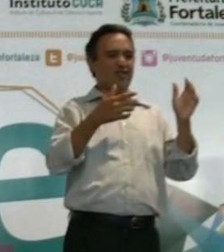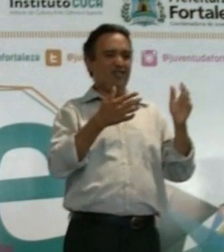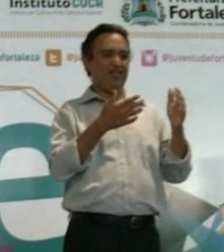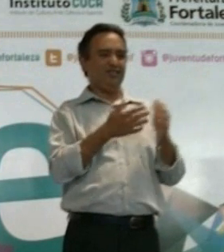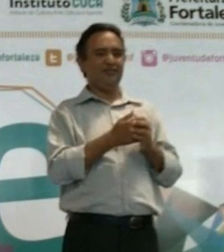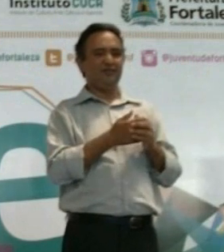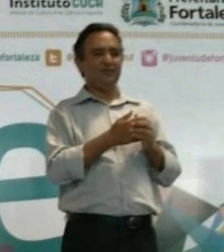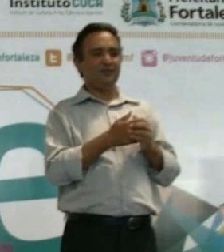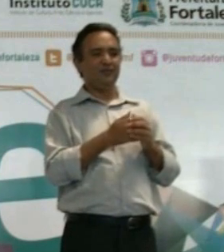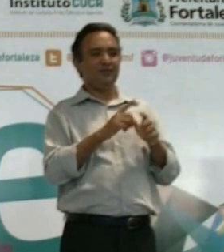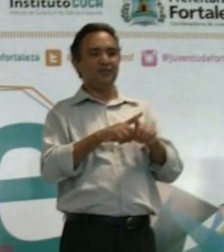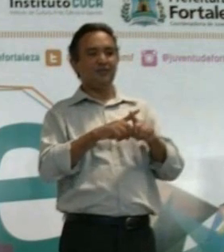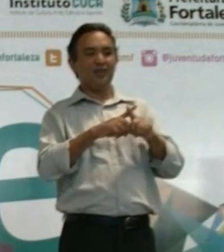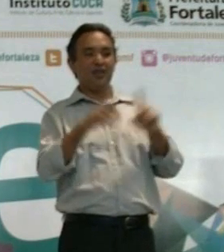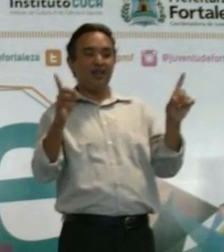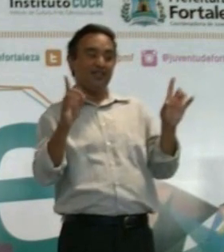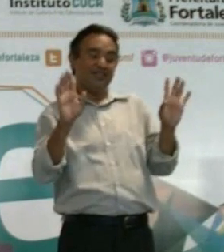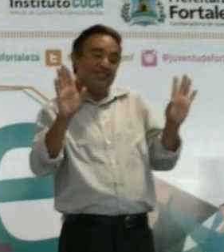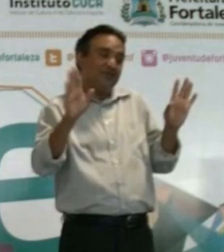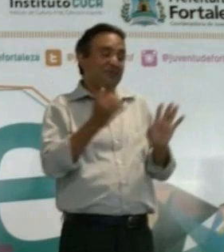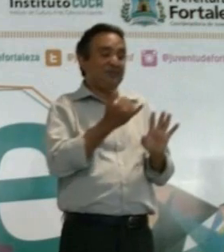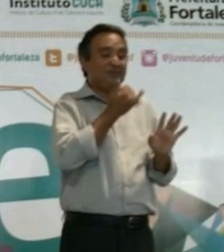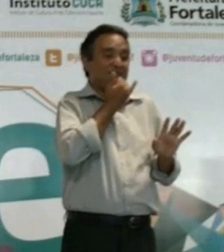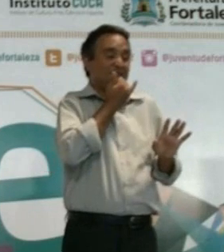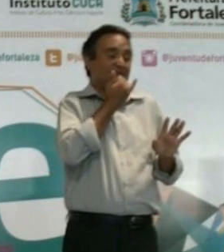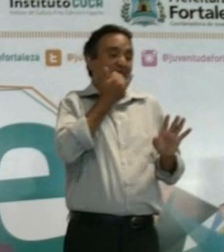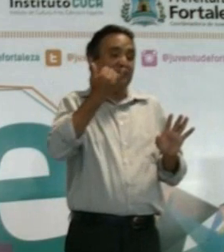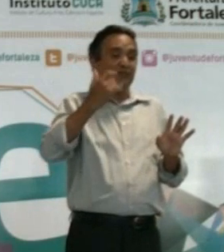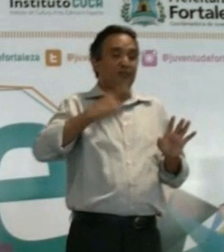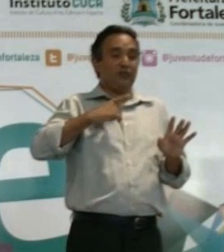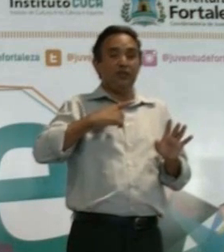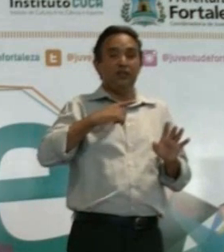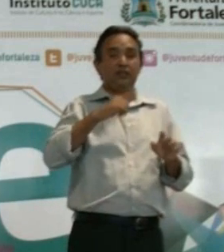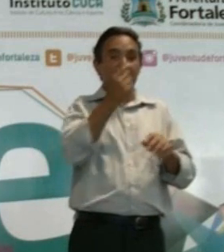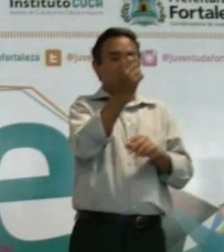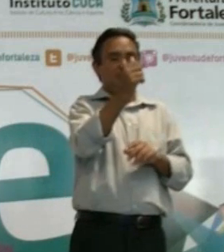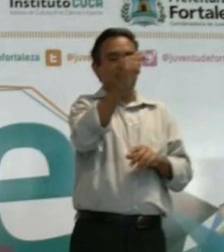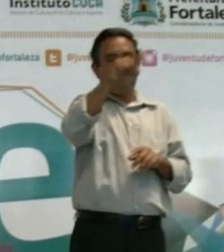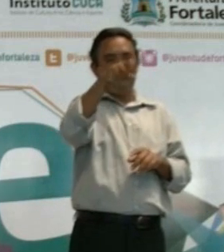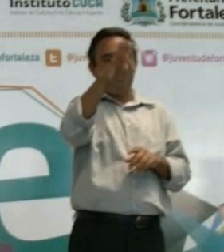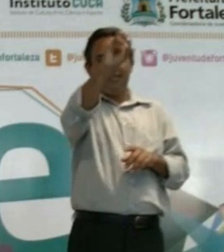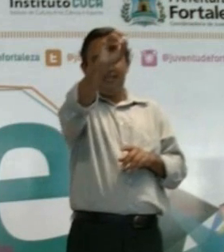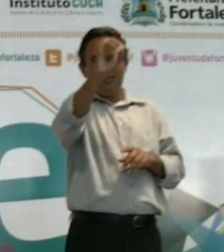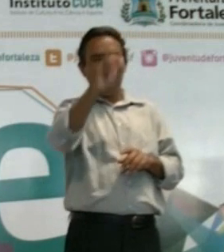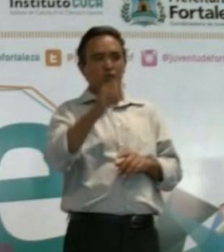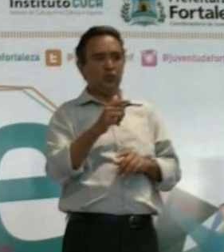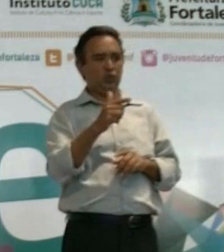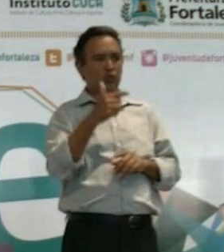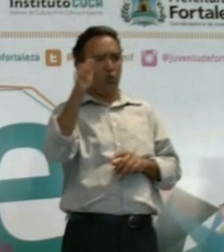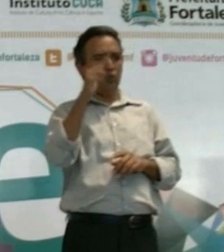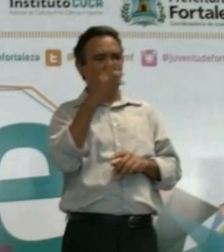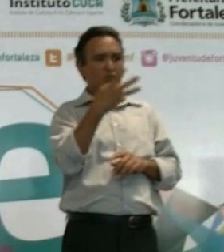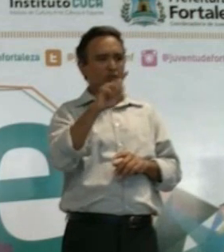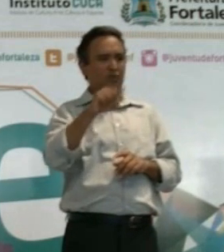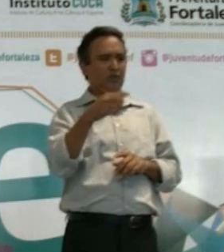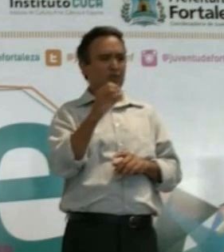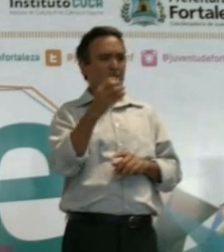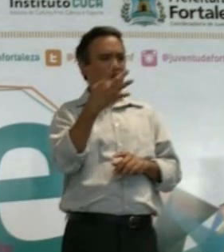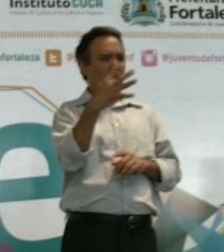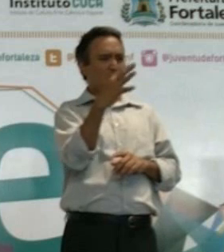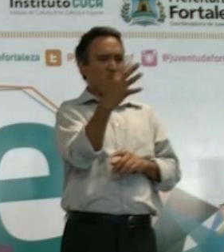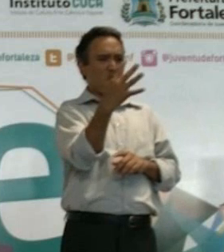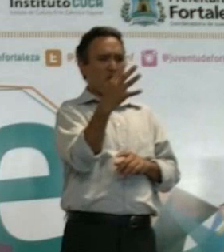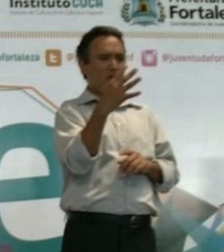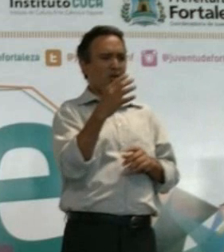assim. Mas, independente disso, né? Tinha um lá que era R$7,50, aí o outro era R$4. Eu, eita,